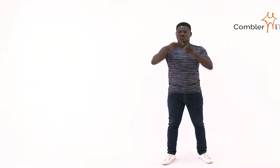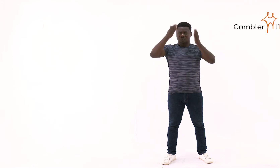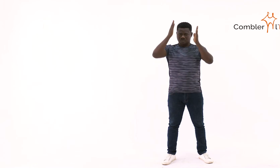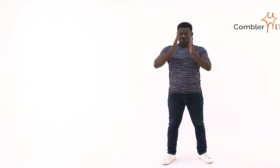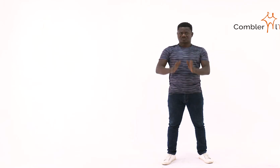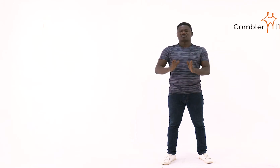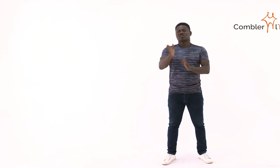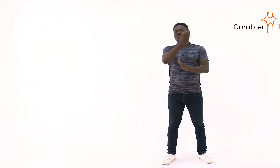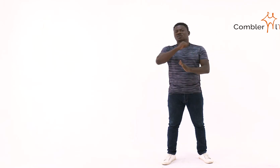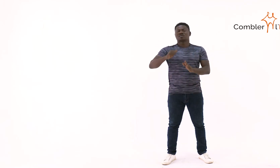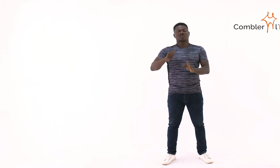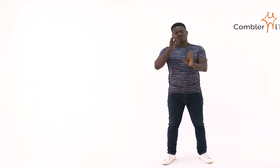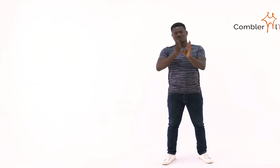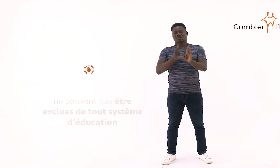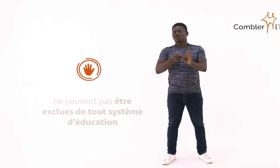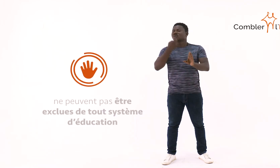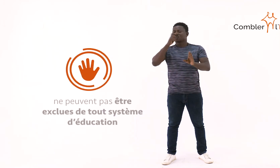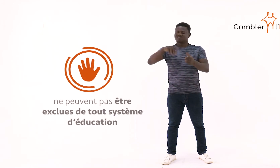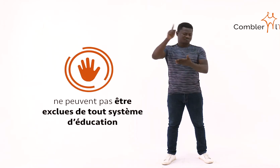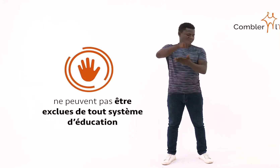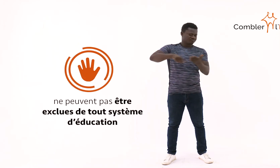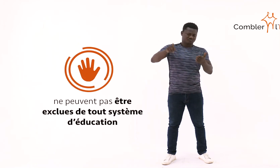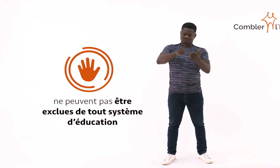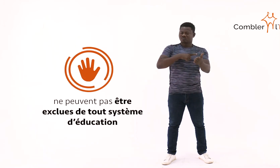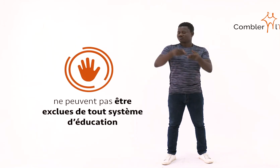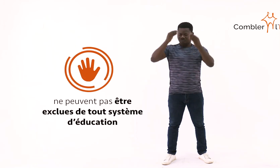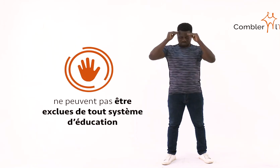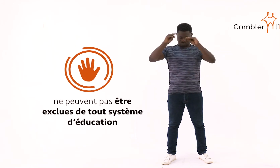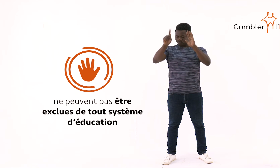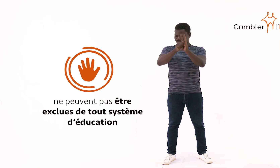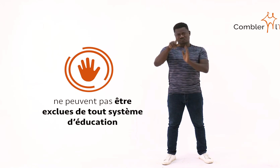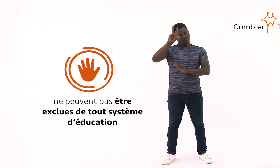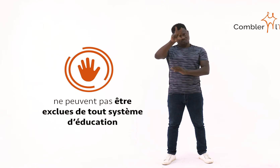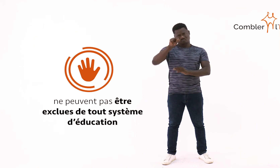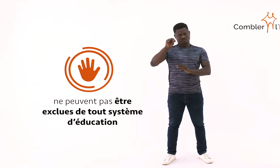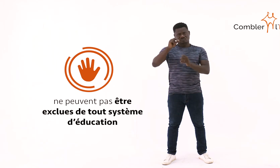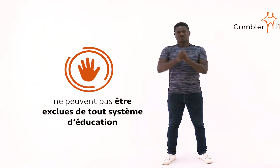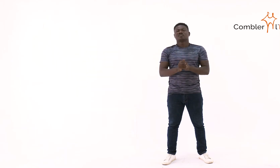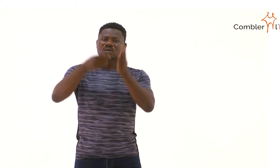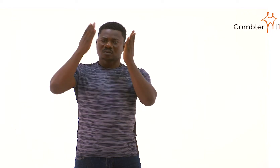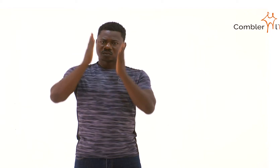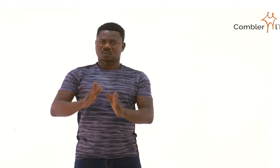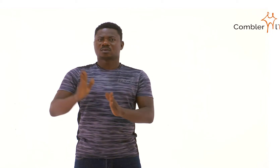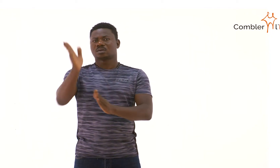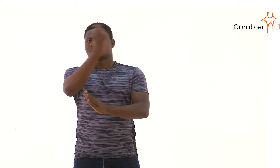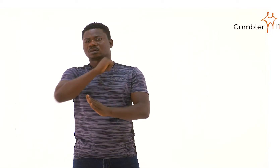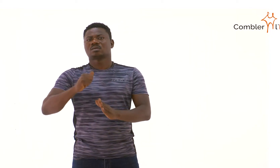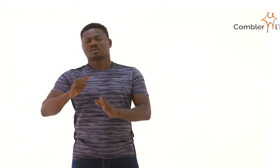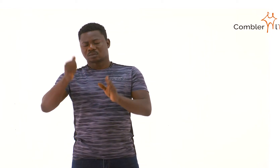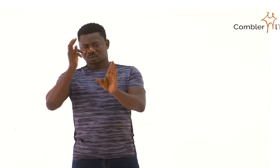en situation de handicap ne peuvent être exclues de tout système d'éducation. Les personnes en situation de